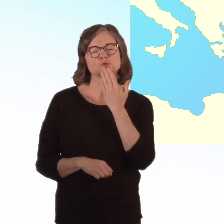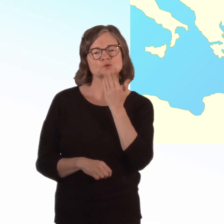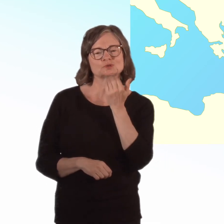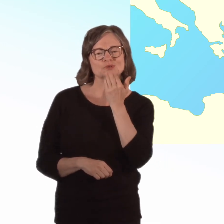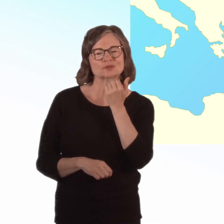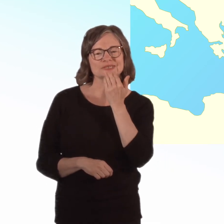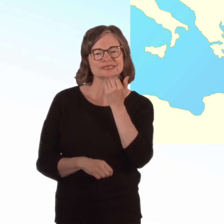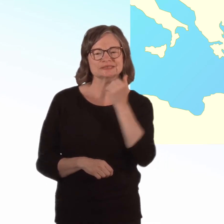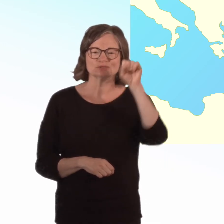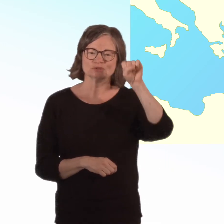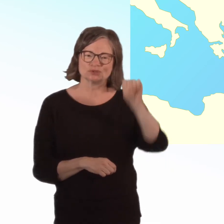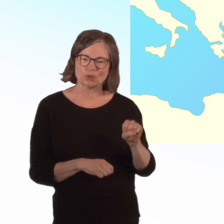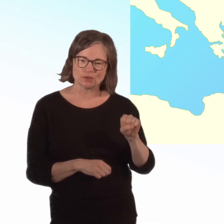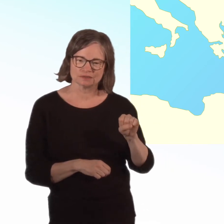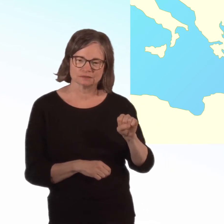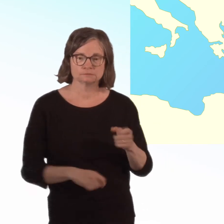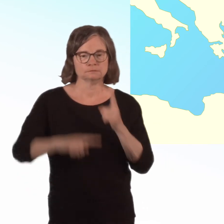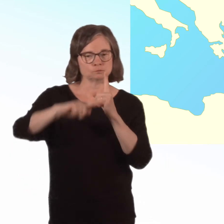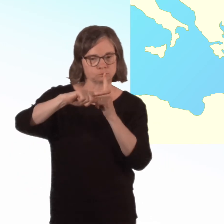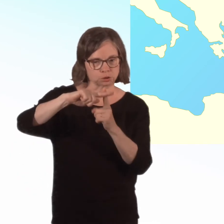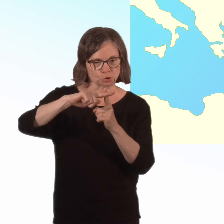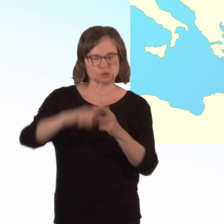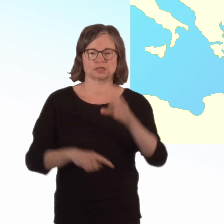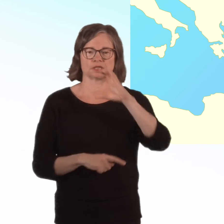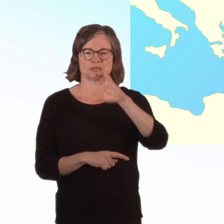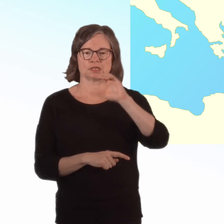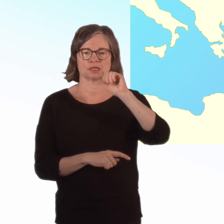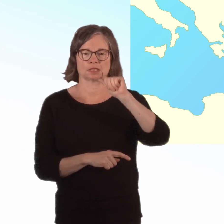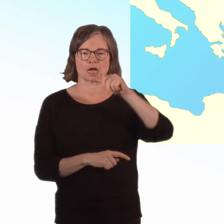de Judée et de Cappadoce,